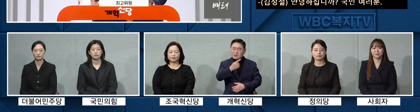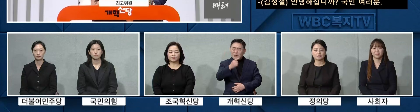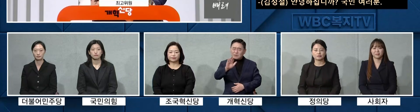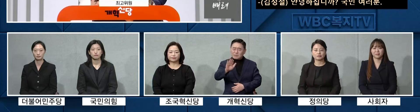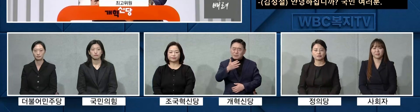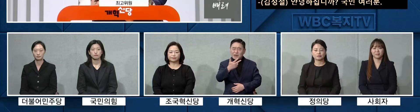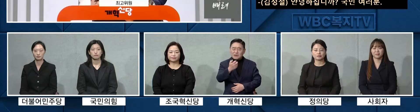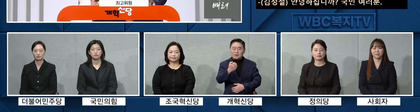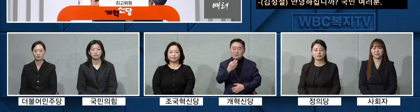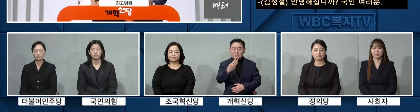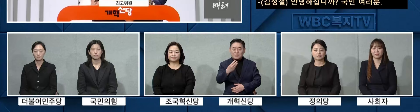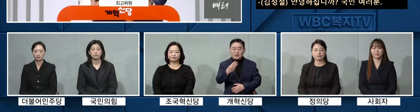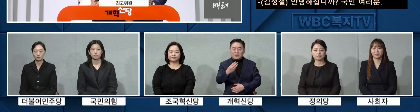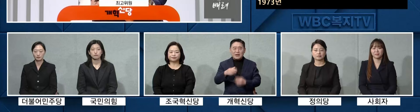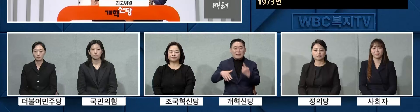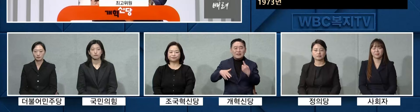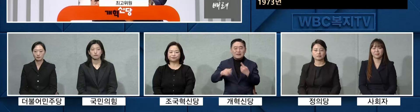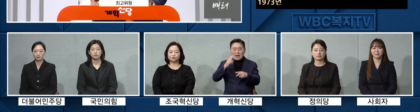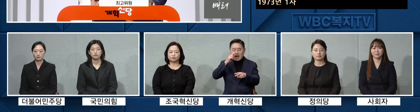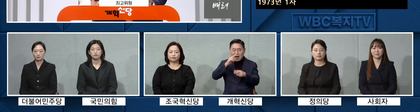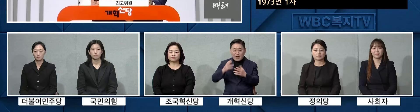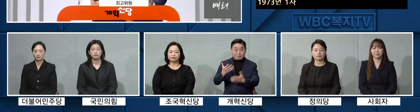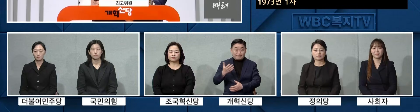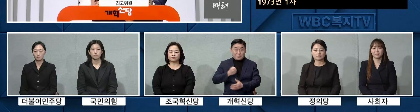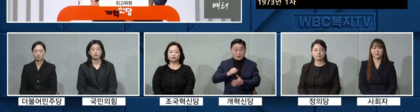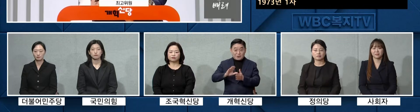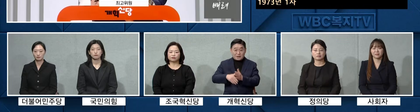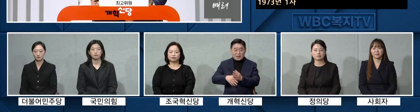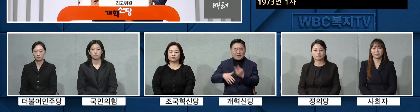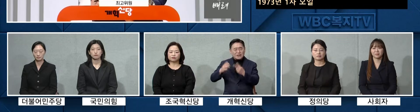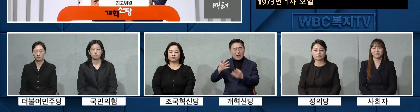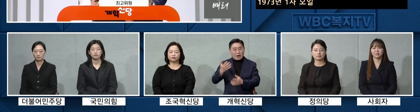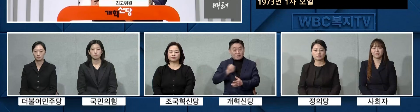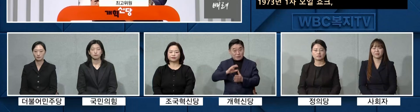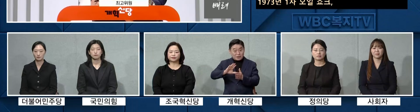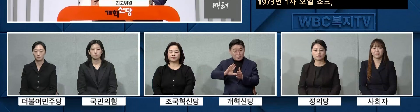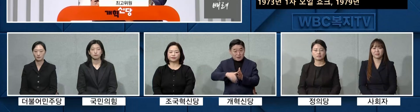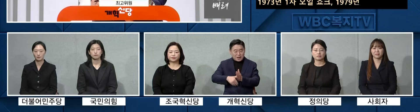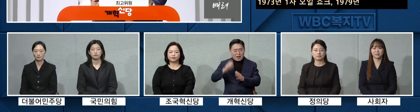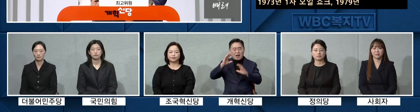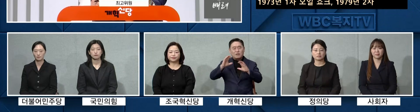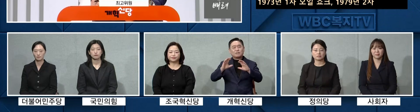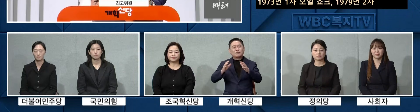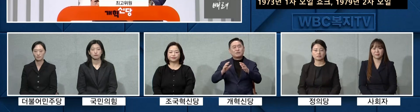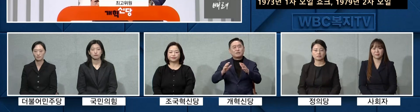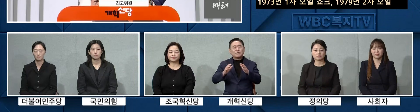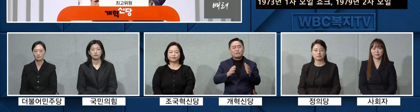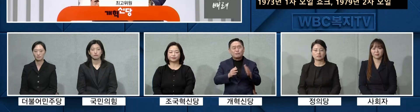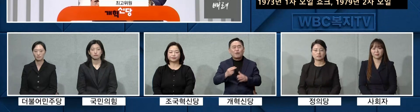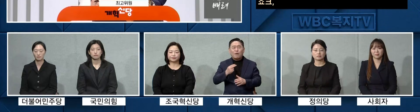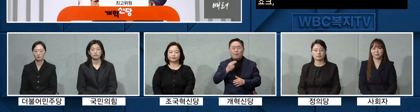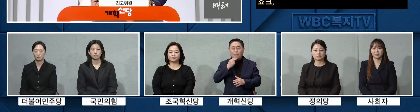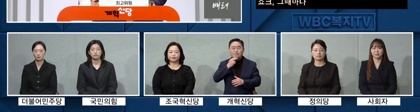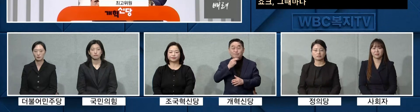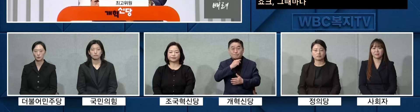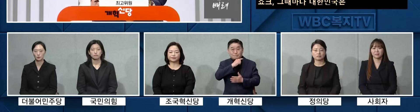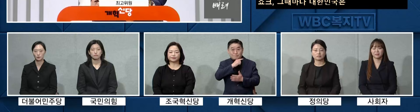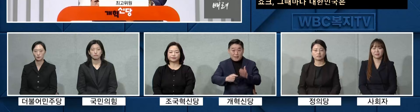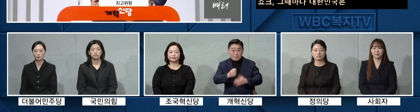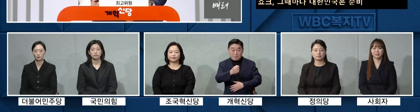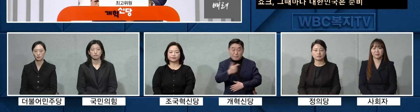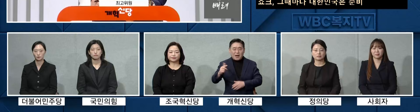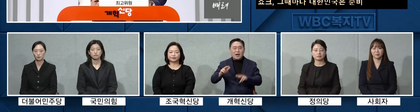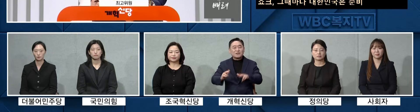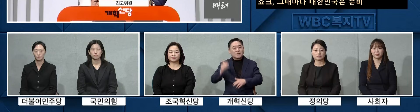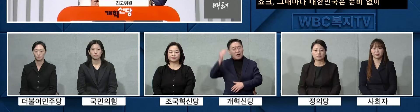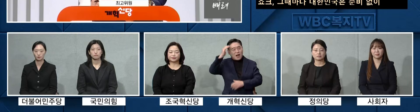1973년 1차 오일 쇼크, 1979년 2차 오일 쇼크, 그때마다 대한민국은 준비 없이 당했습니다. 지금